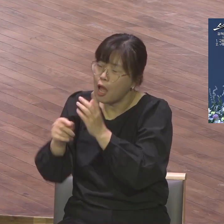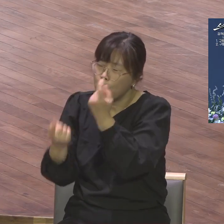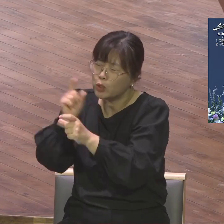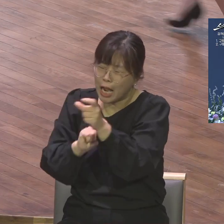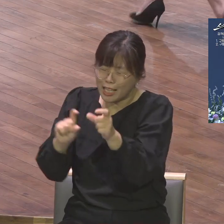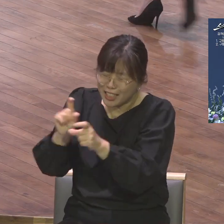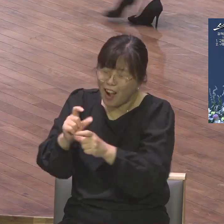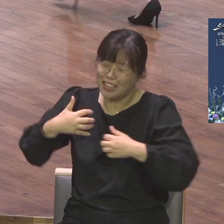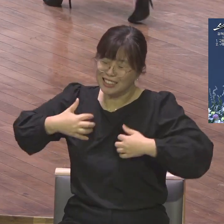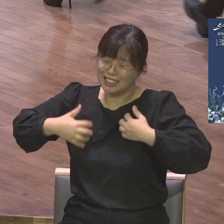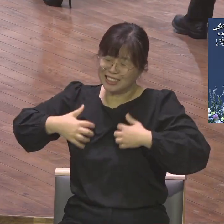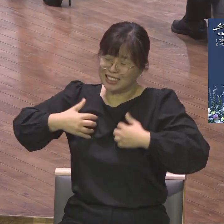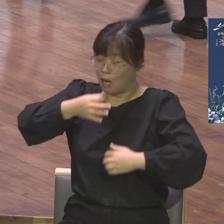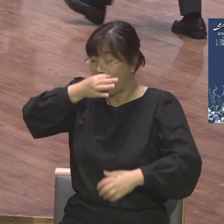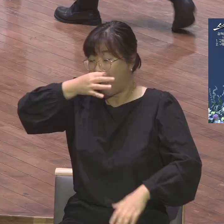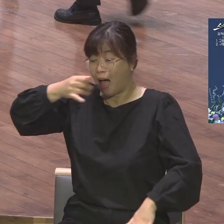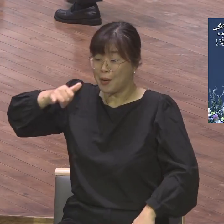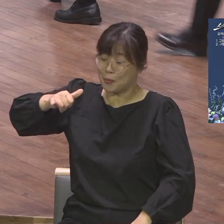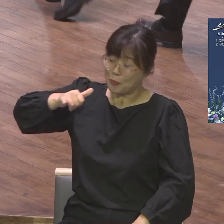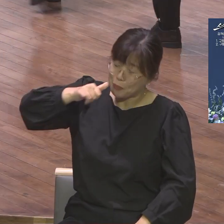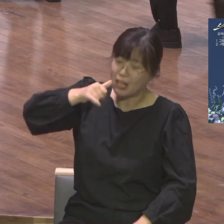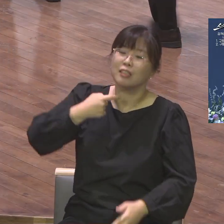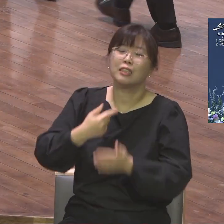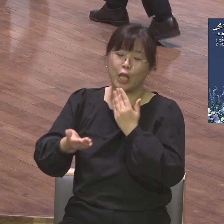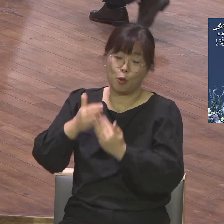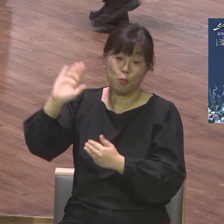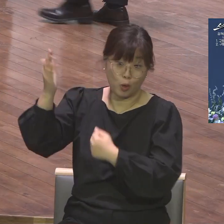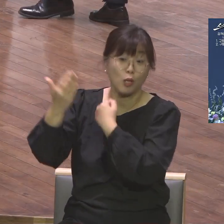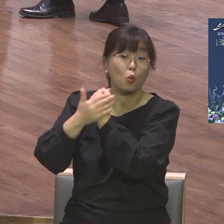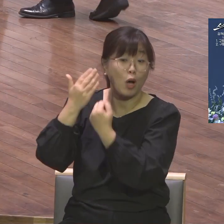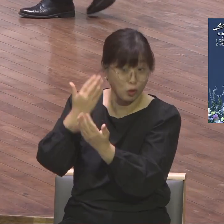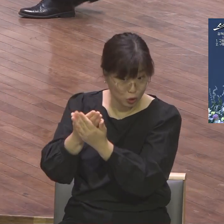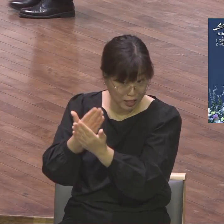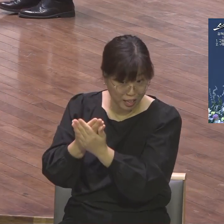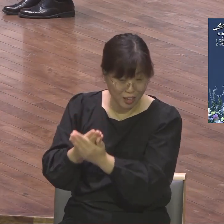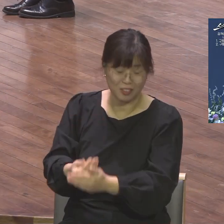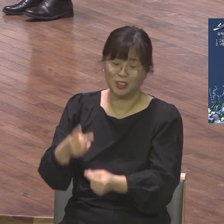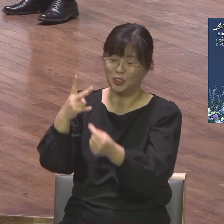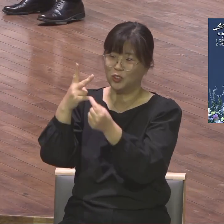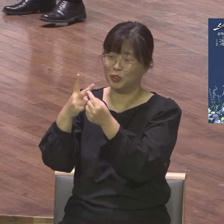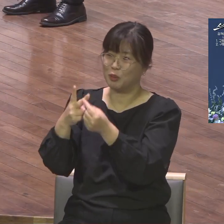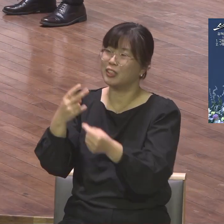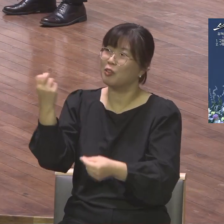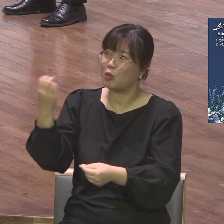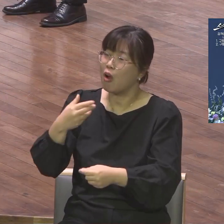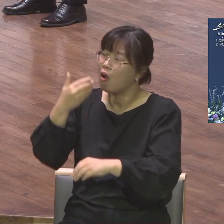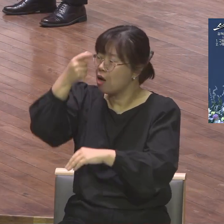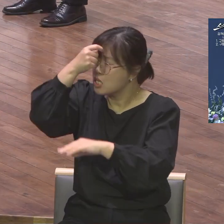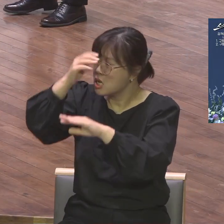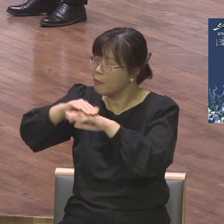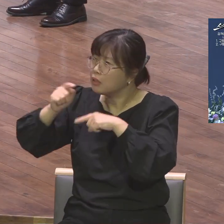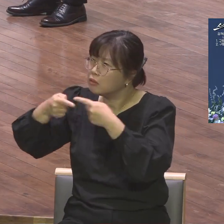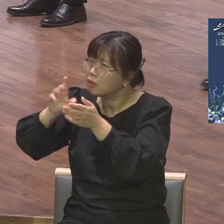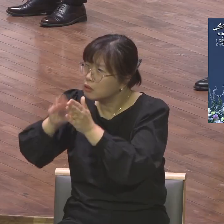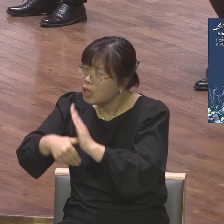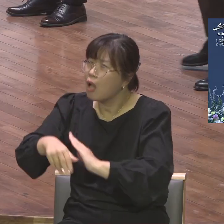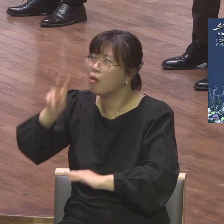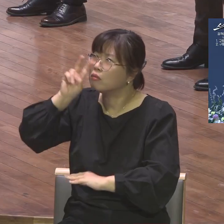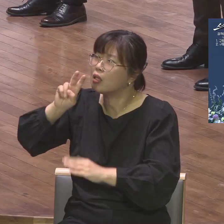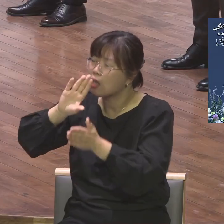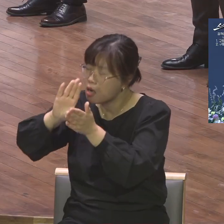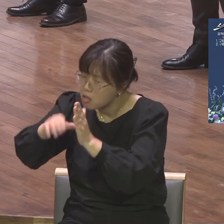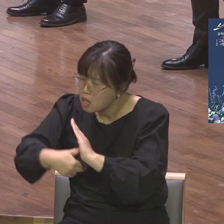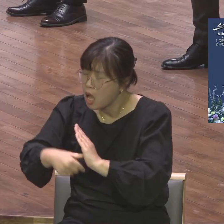하나님 앞에 나와 예배하면서 찬양 드리면서 정말 하나님 앞에 기도하면서 말씀을 드리면서 내 영혼에 정말 감격이 있습니까?